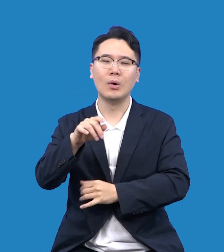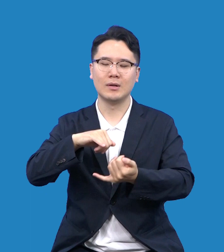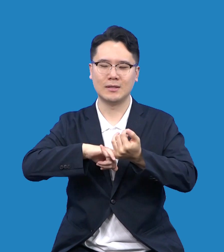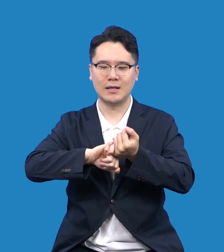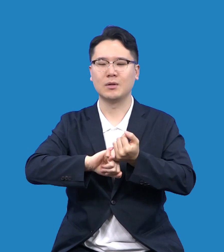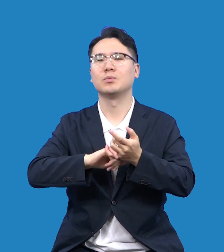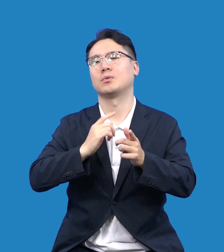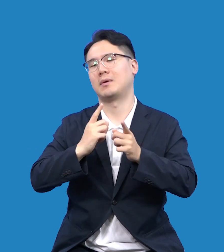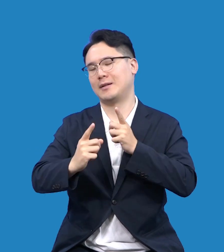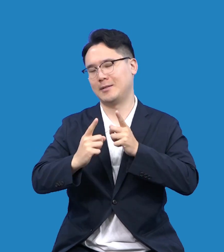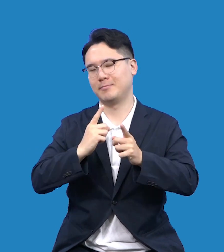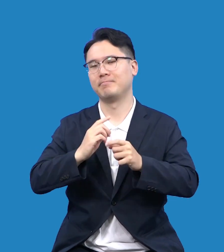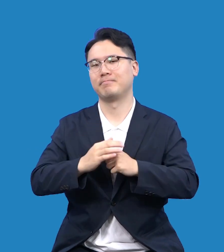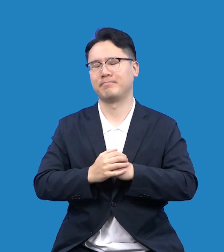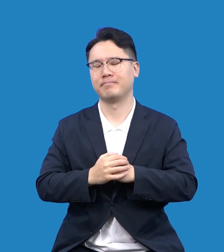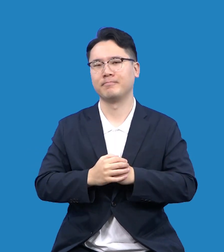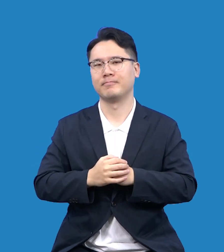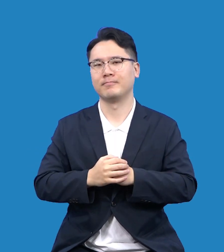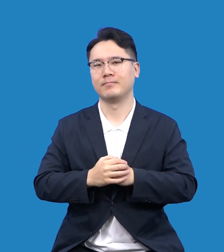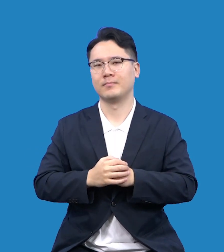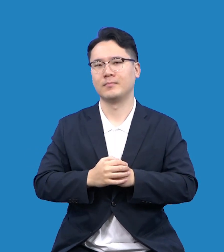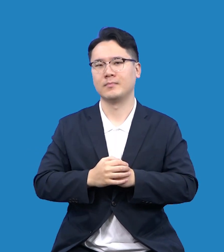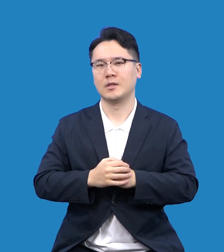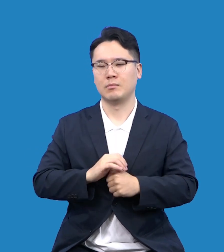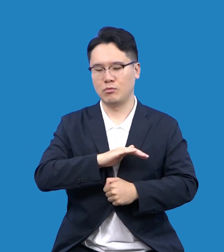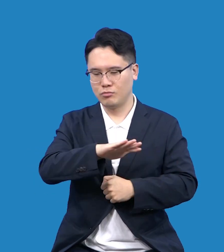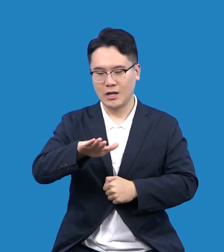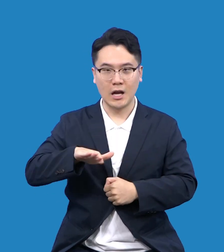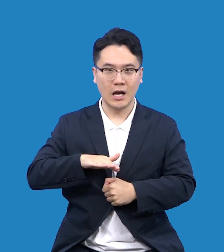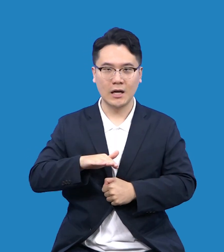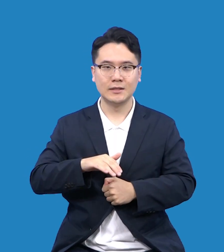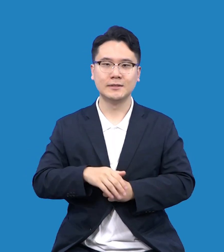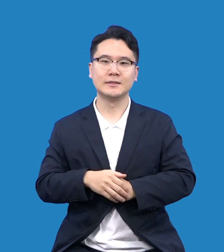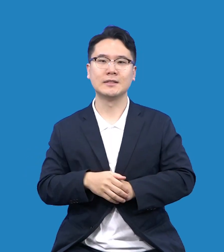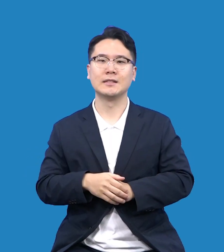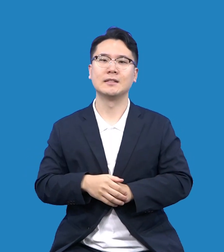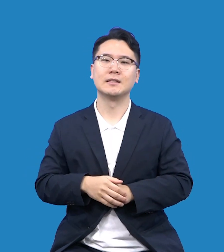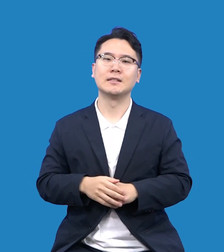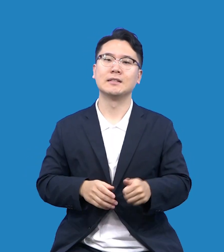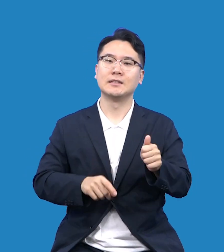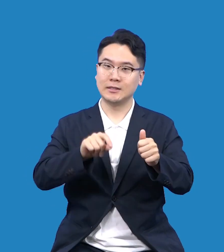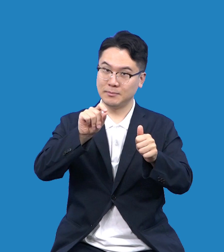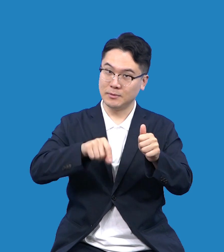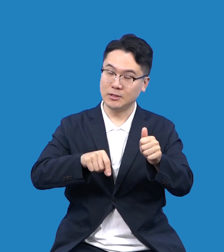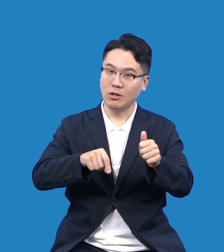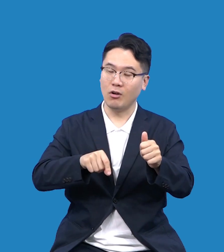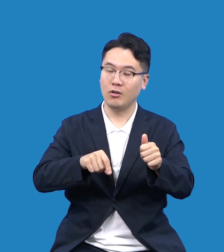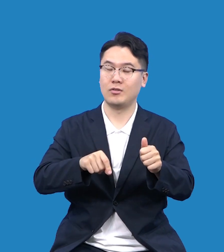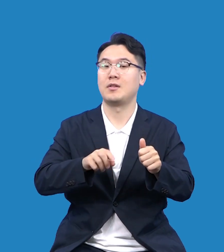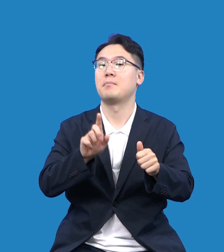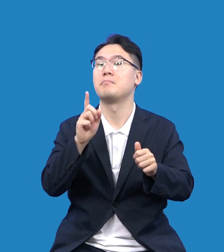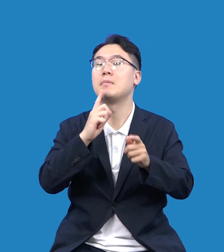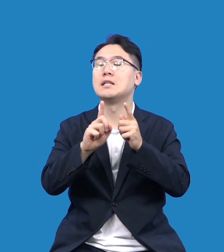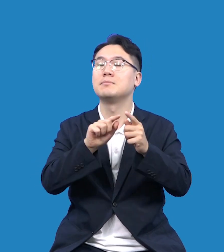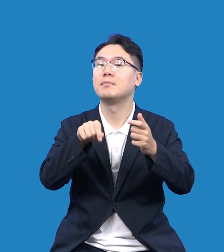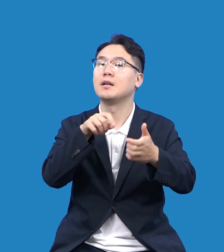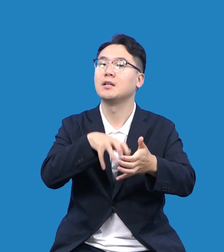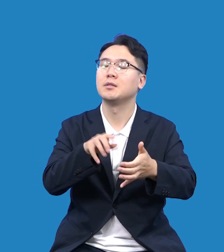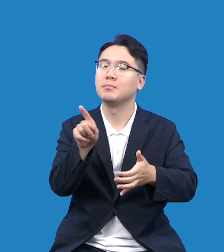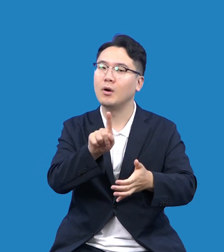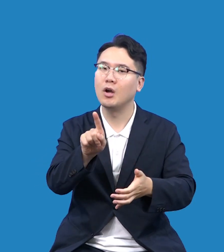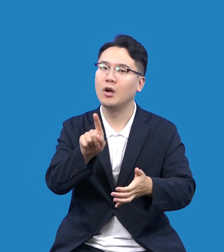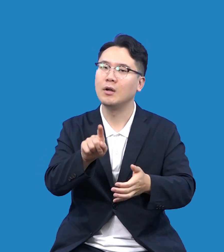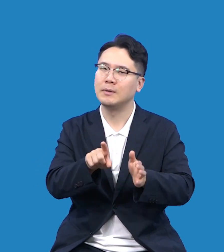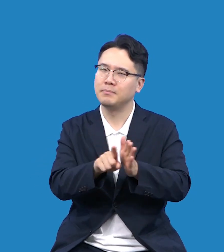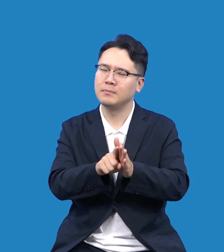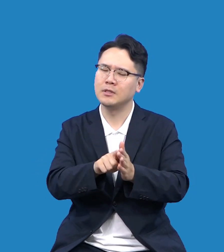것입니다. 그래서 우리가 히브리서 6장에 보면 히브리서 기자는 우리의 믿음의 조상인